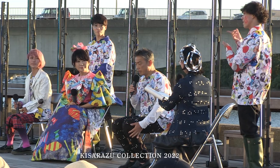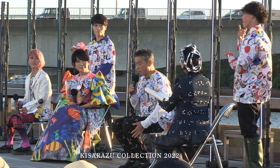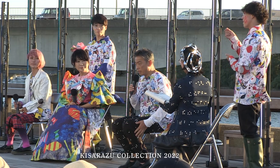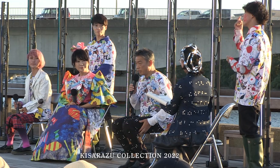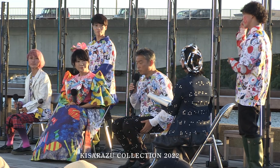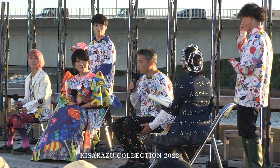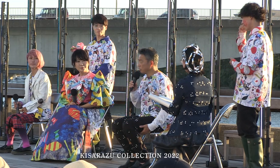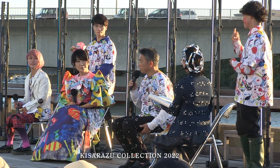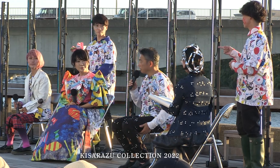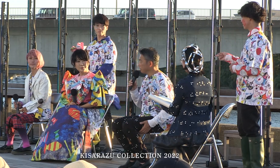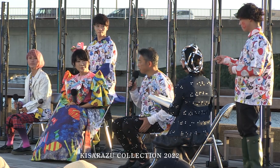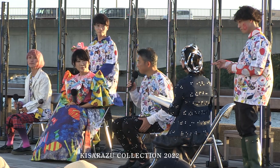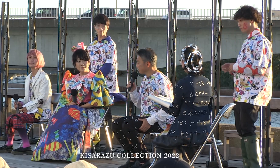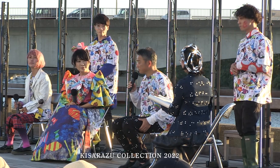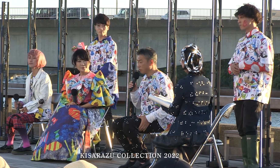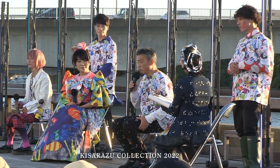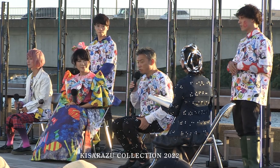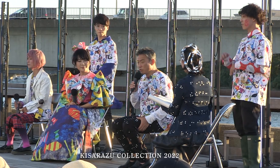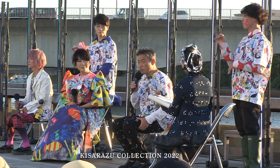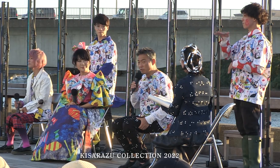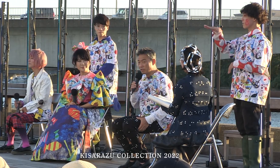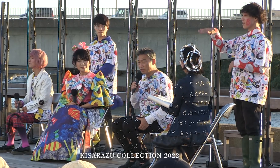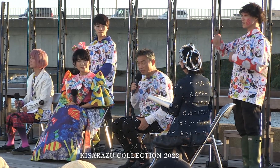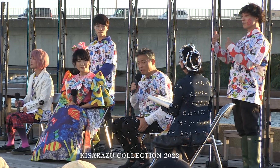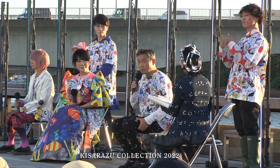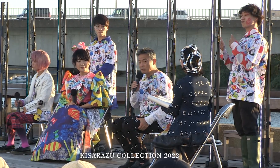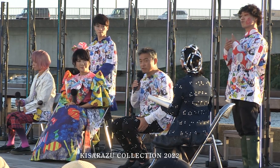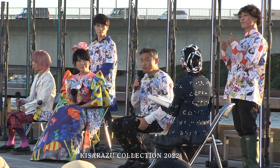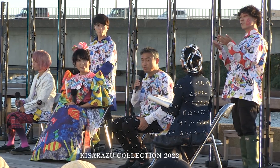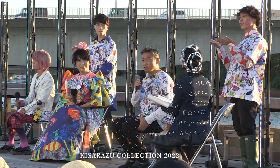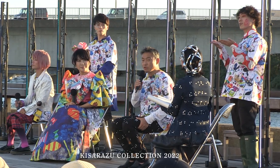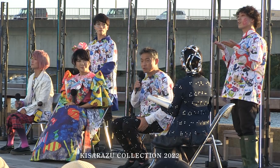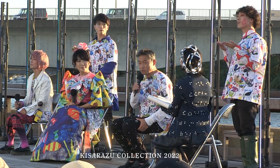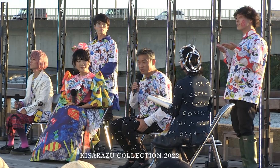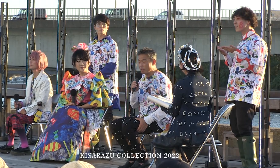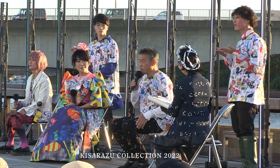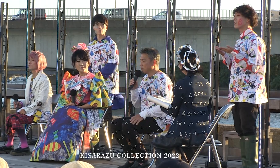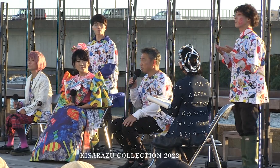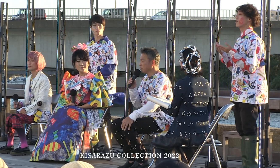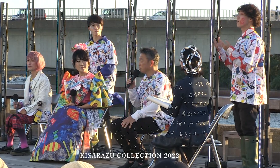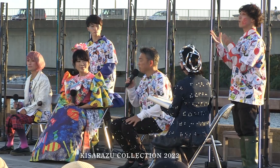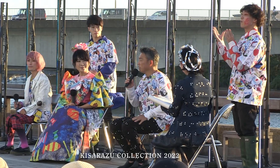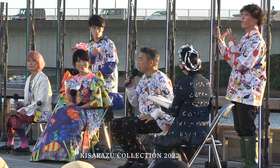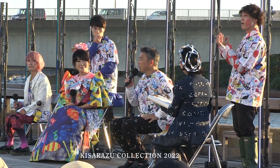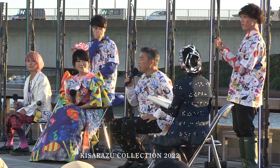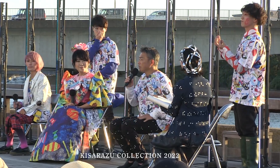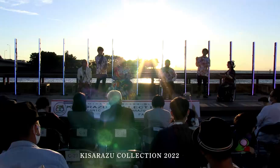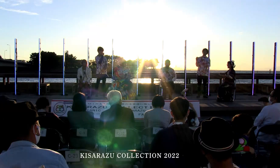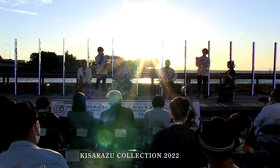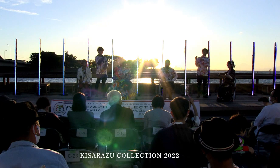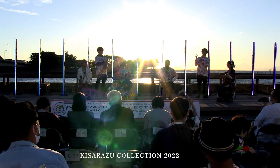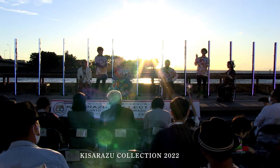はい、本当に皆さんのご協力をいただいて無事終了しようとしておりますけど、